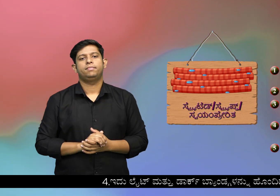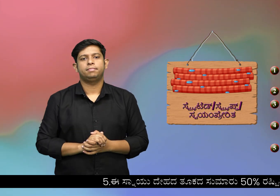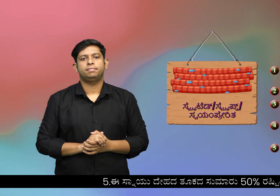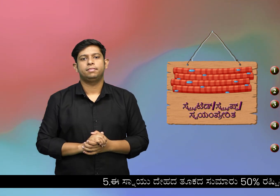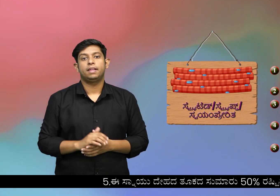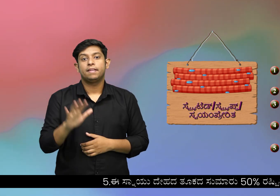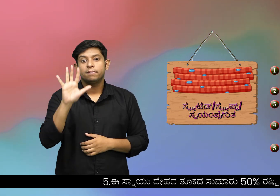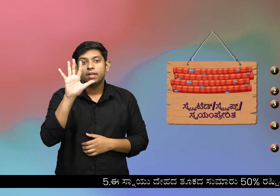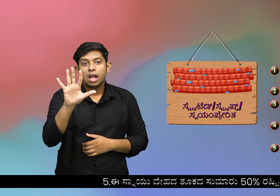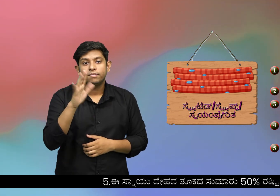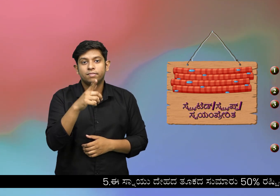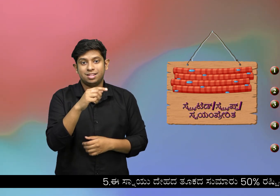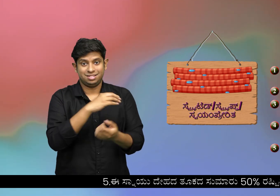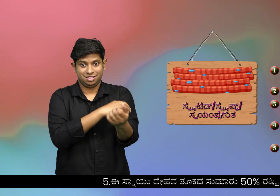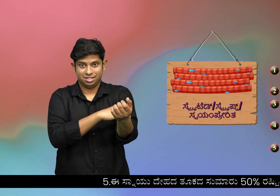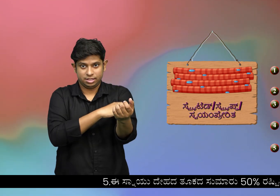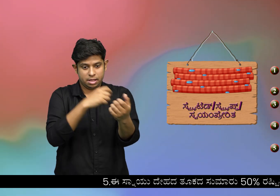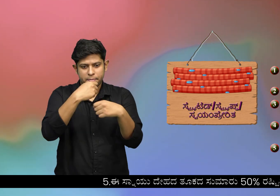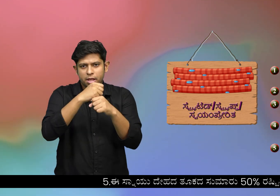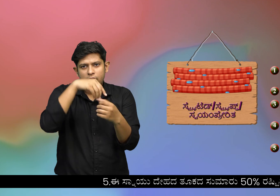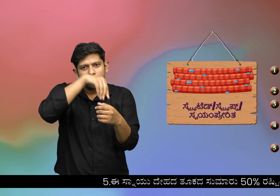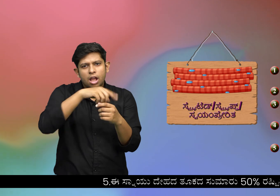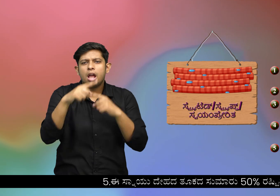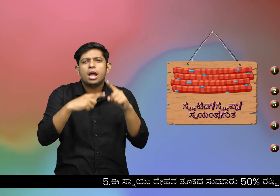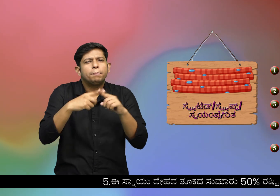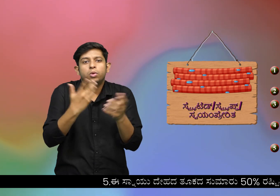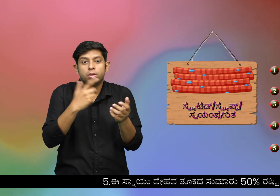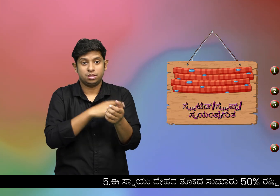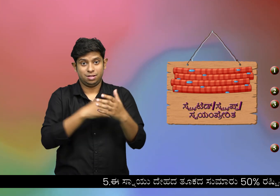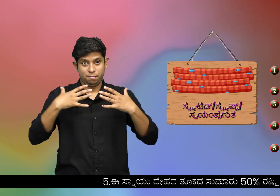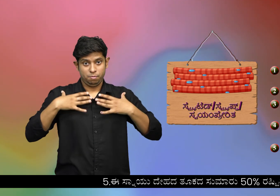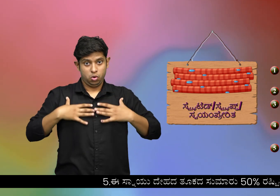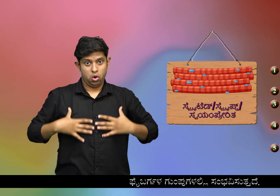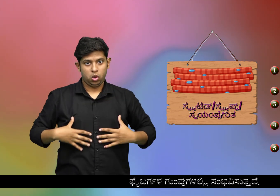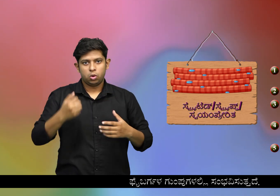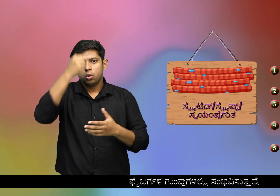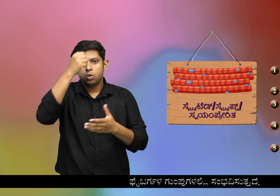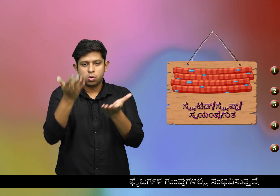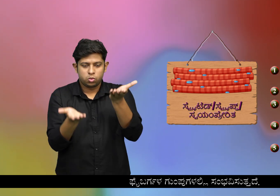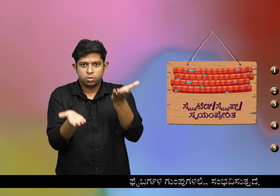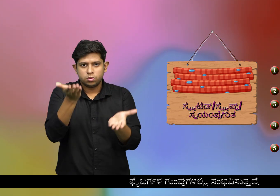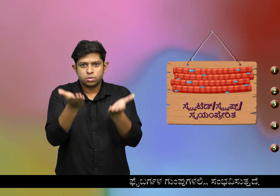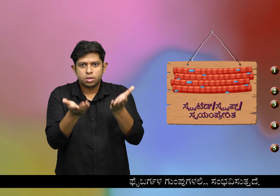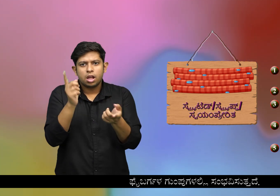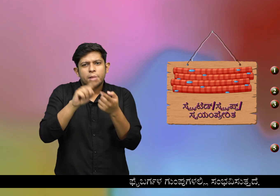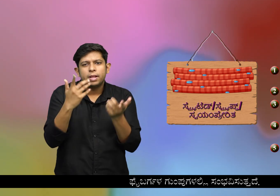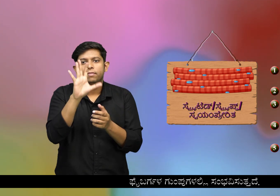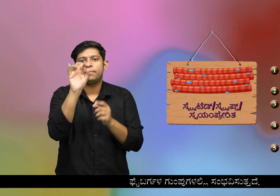ಈ ಸ್ನಾಯು ದೇಹದ ತೂಕದ ಸುಮಾರು 50% ರಷ್ಟಿದೆ. ಫೈಬರ್ಗಳ ಗುಂಪುಗಳಲ್ಲಿ ಸಂಭವಿಸುತ್ತದೆ.